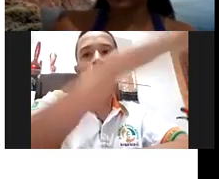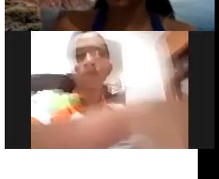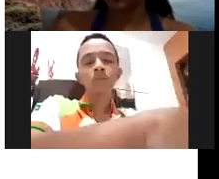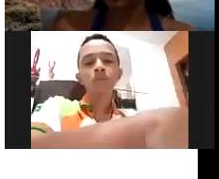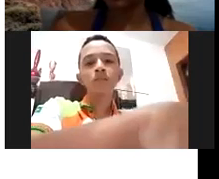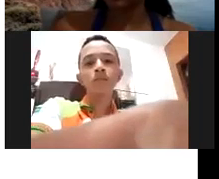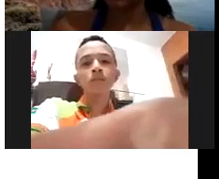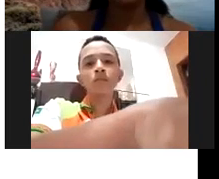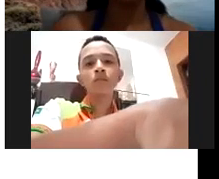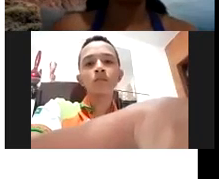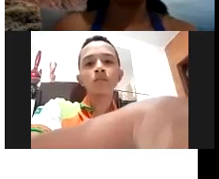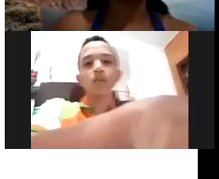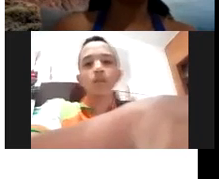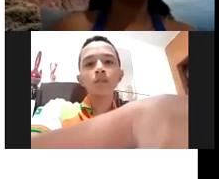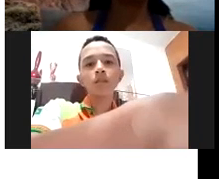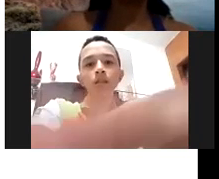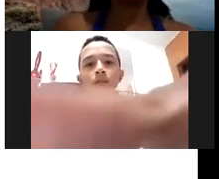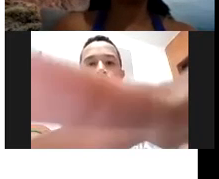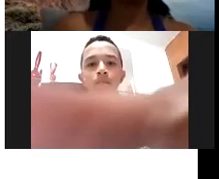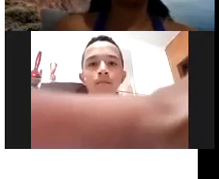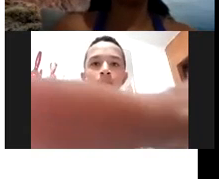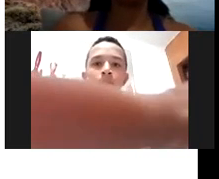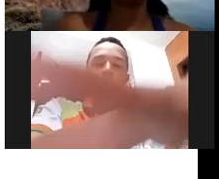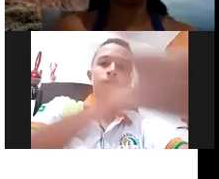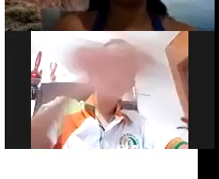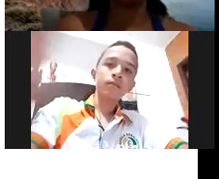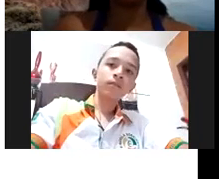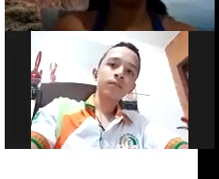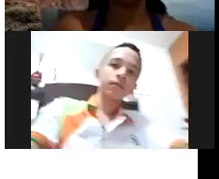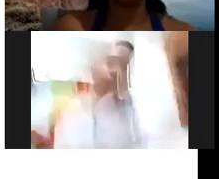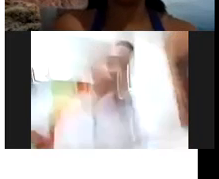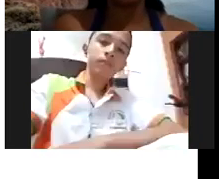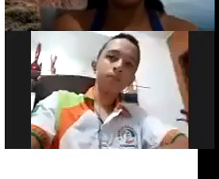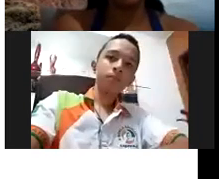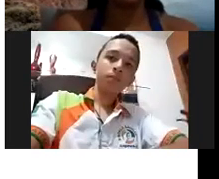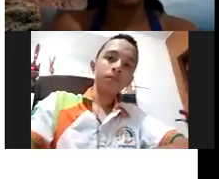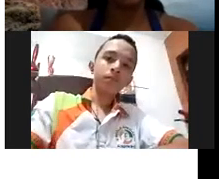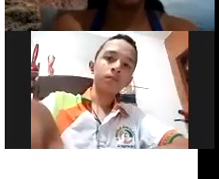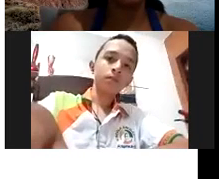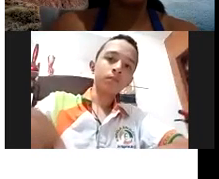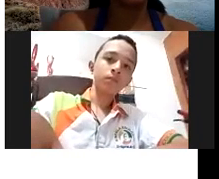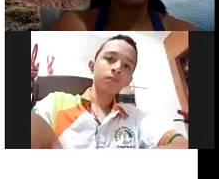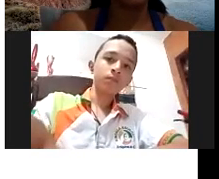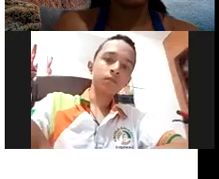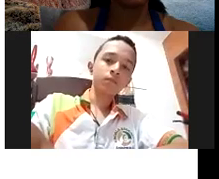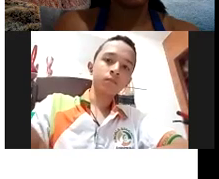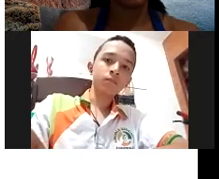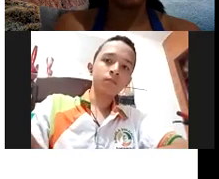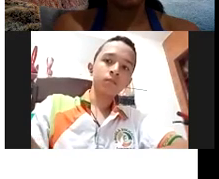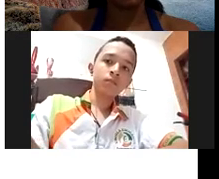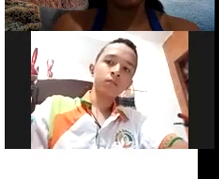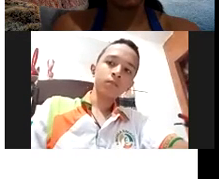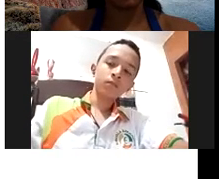começou na primeira aula desse conteúdo aí apareceu um a equação assim ligamos né